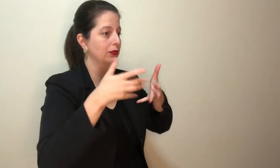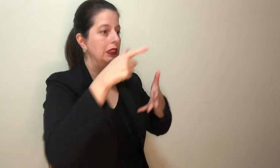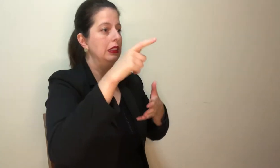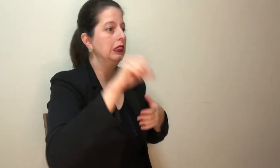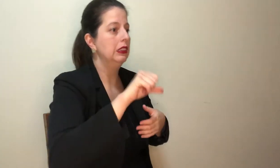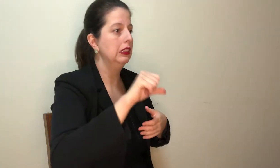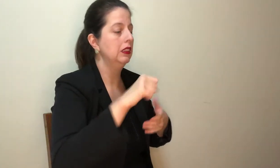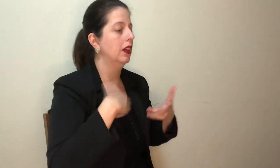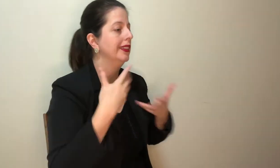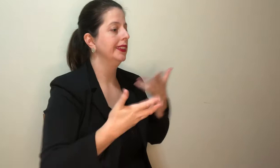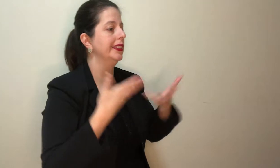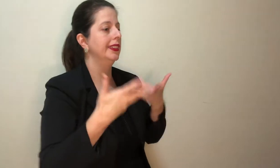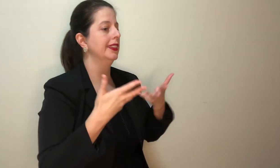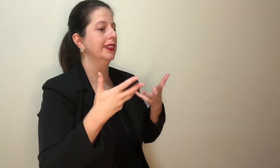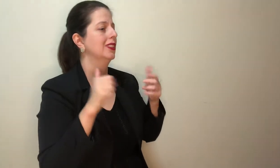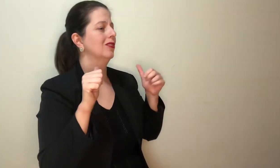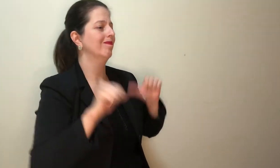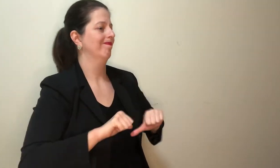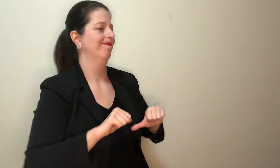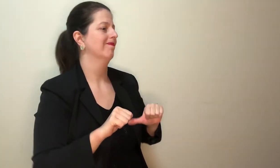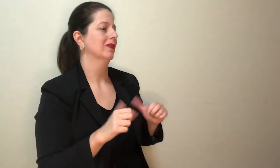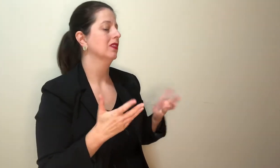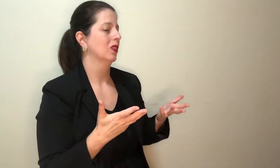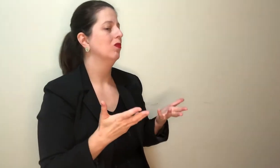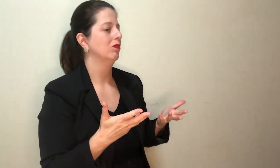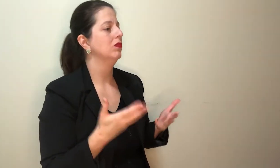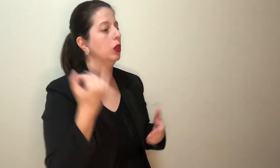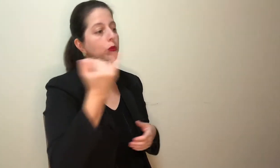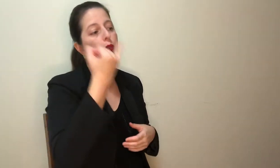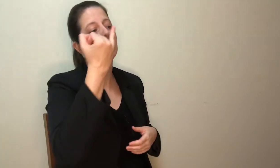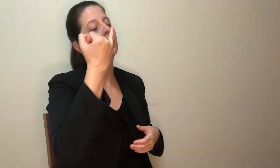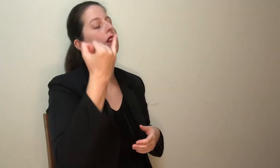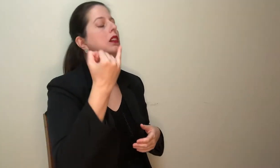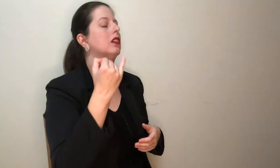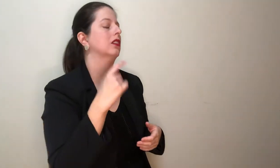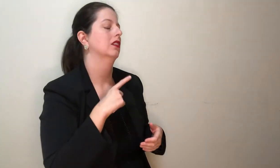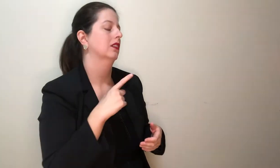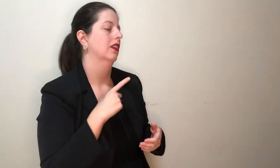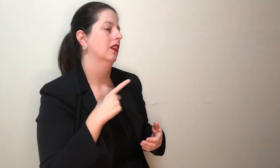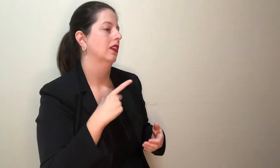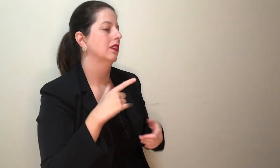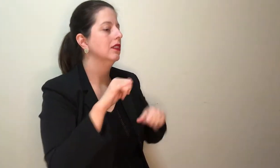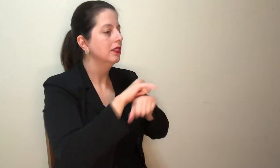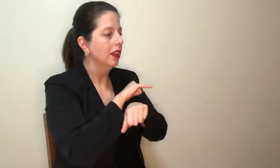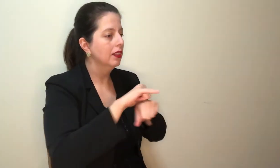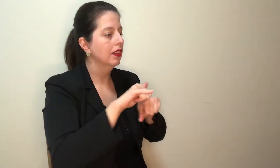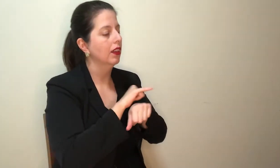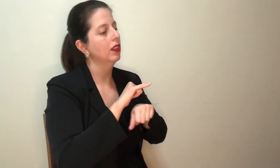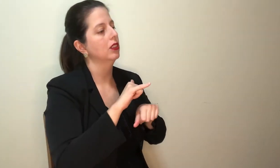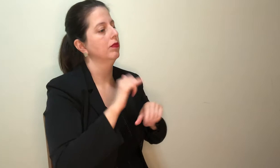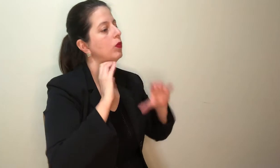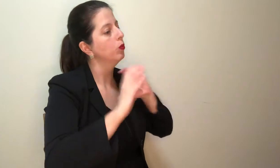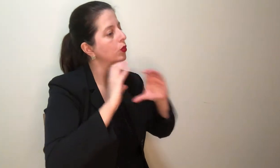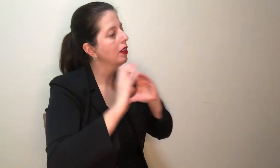embaçada. Quando tem algumas videoconferências, a imagem trava. Então, por isso é importante a gente